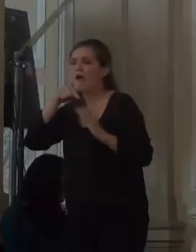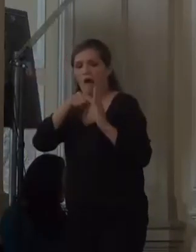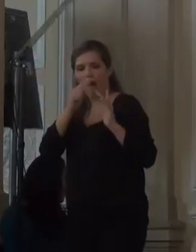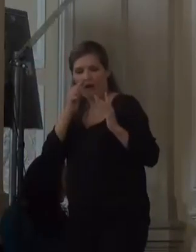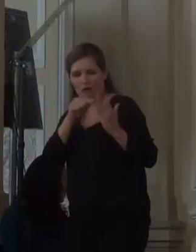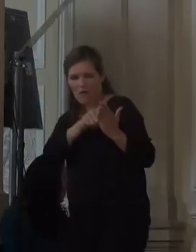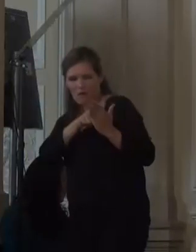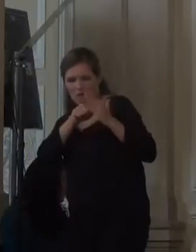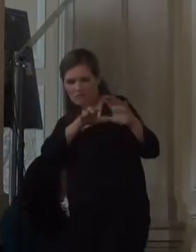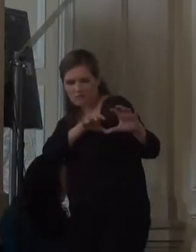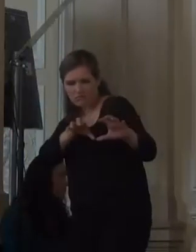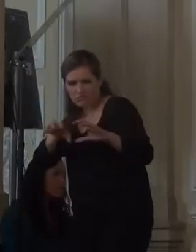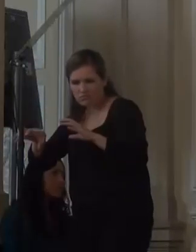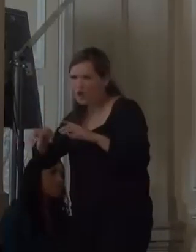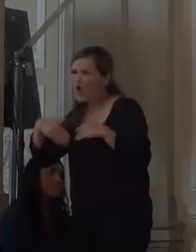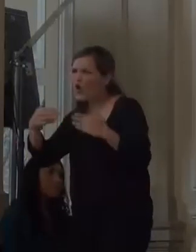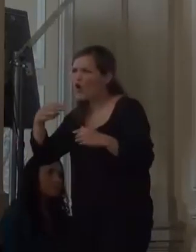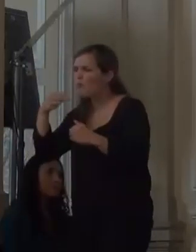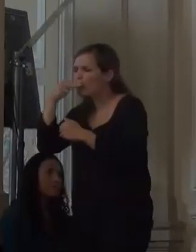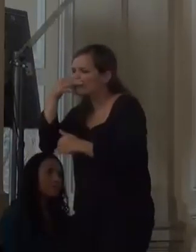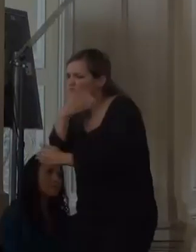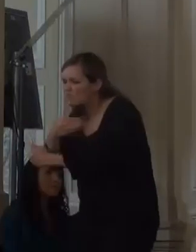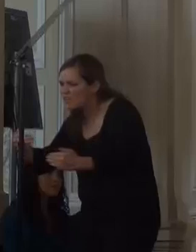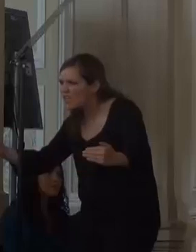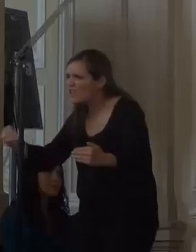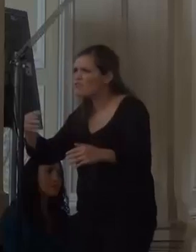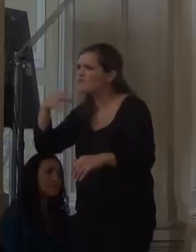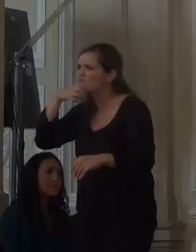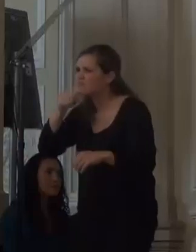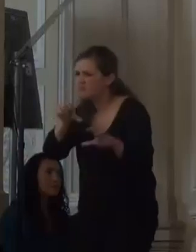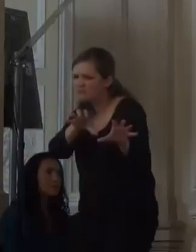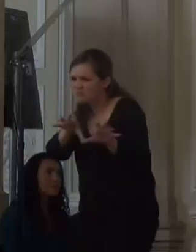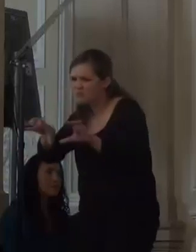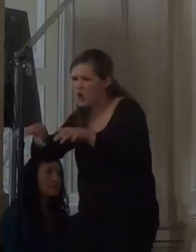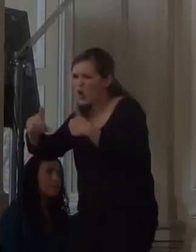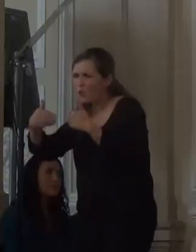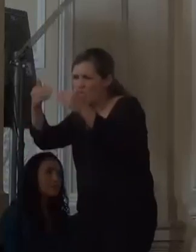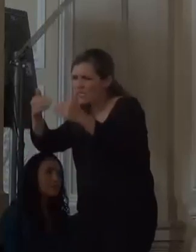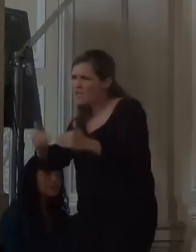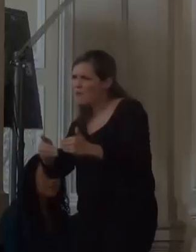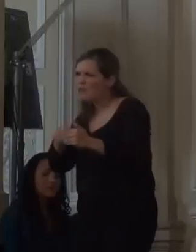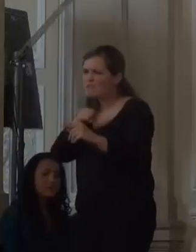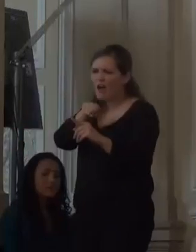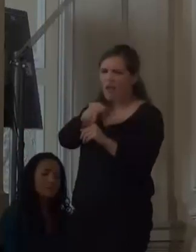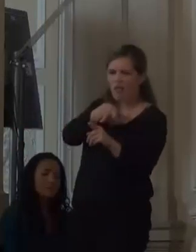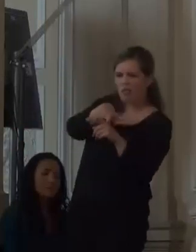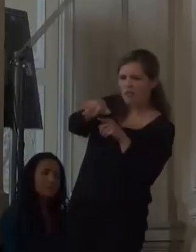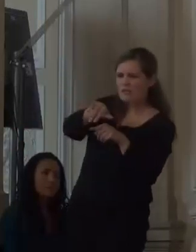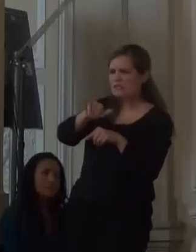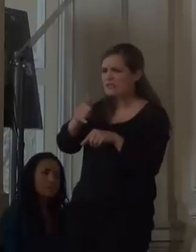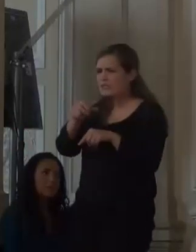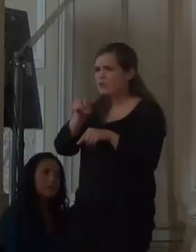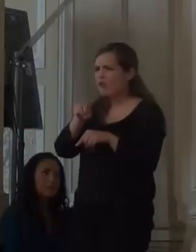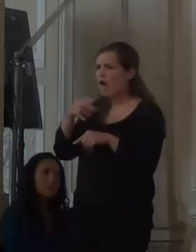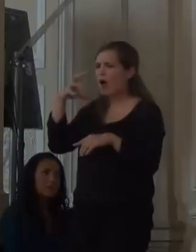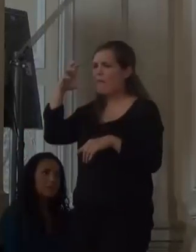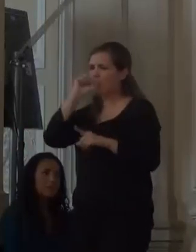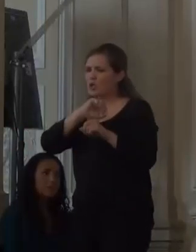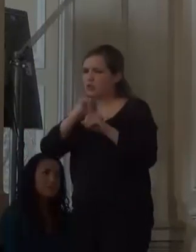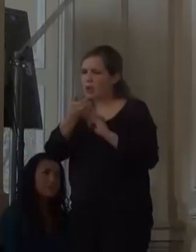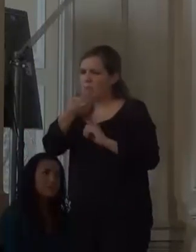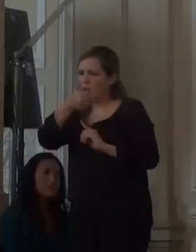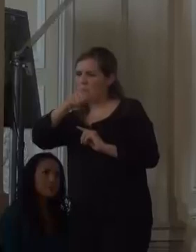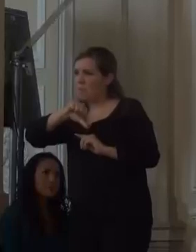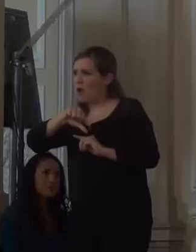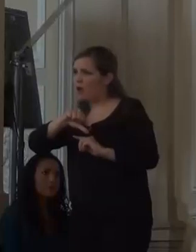ancianos y a las personas con alguna discapacidad. Y debemos reconocer que aunque en el mundo y en